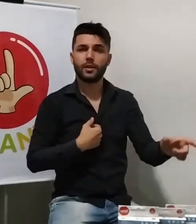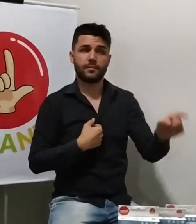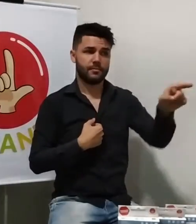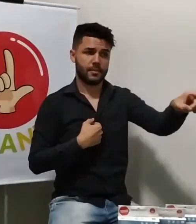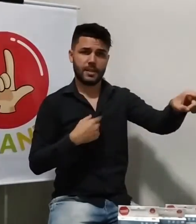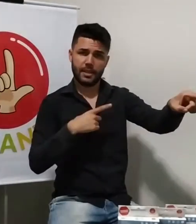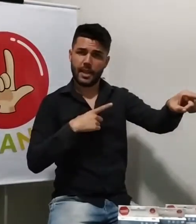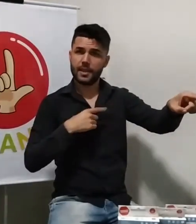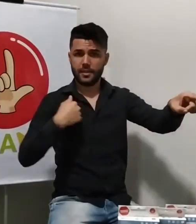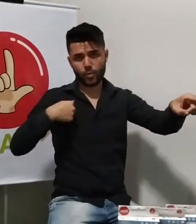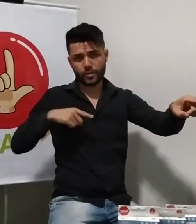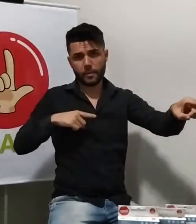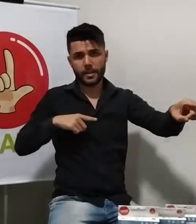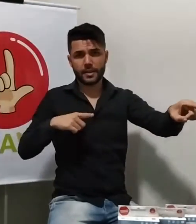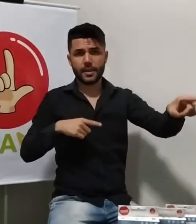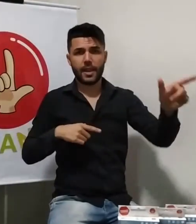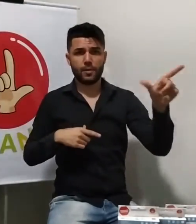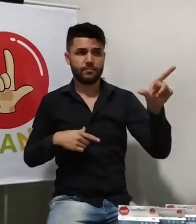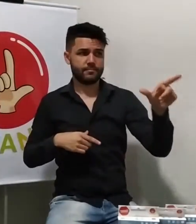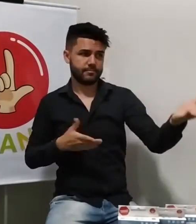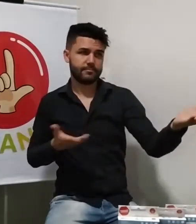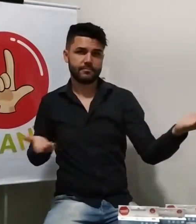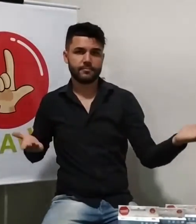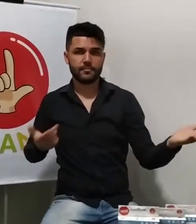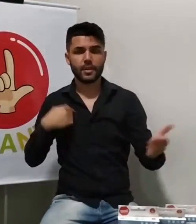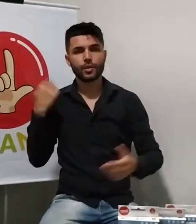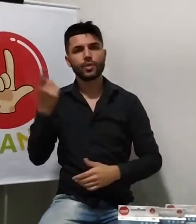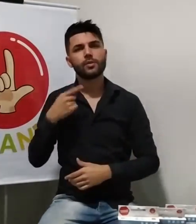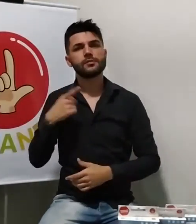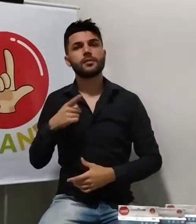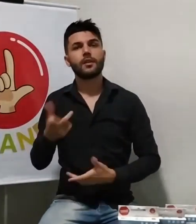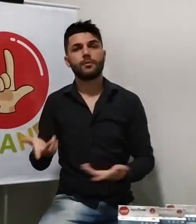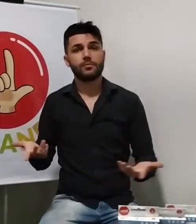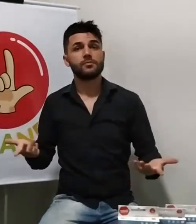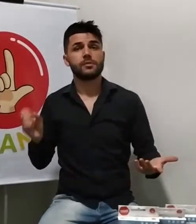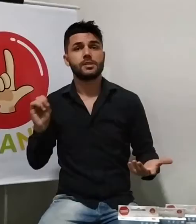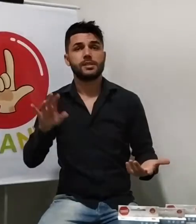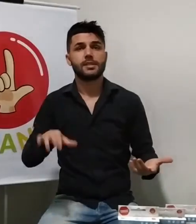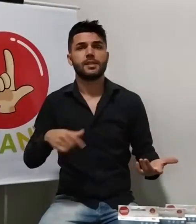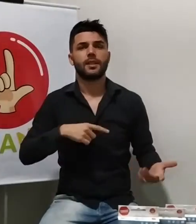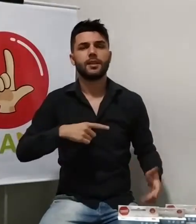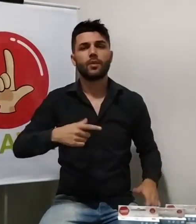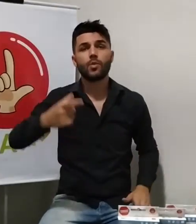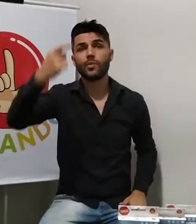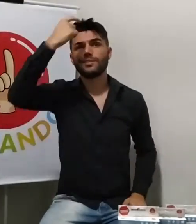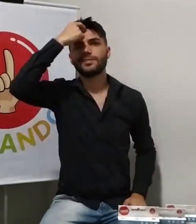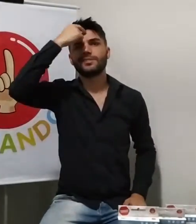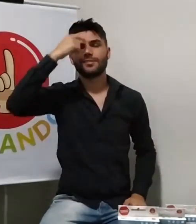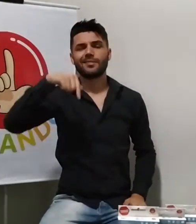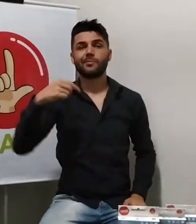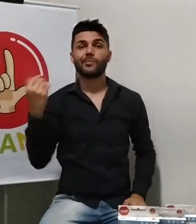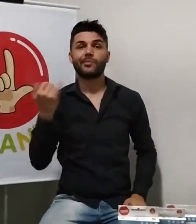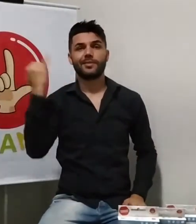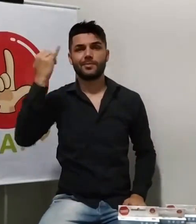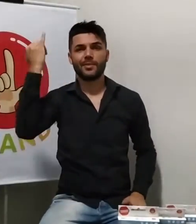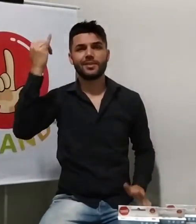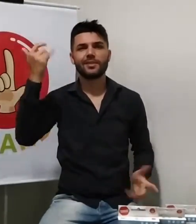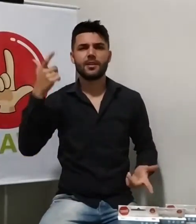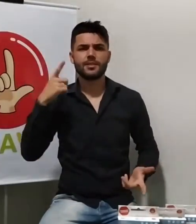mesmo sabendo ou não sabendo que tem essa liberdade, nós temos, e obviamente quando a gente tem consciência dessa liberdade, nós podemos exercê-la, porque não